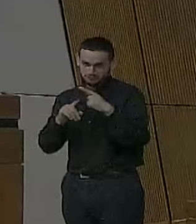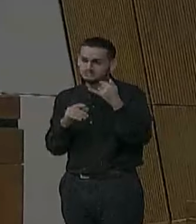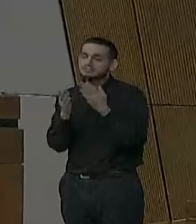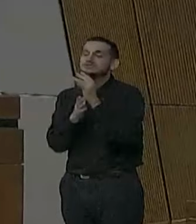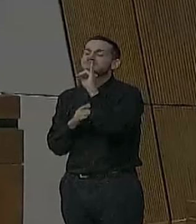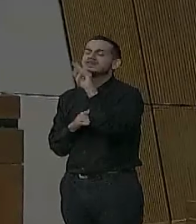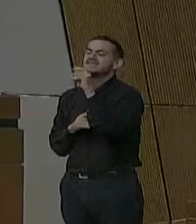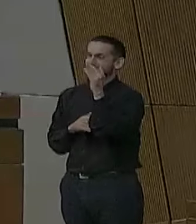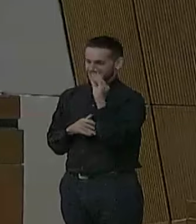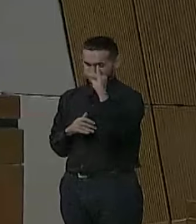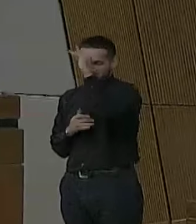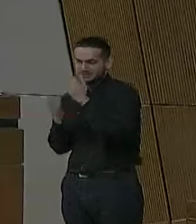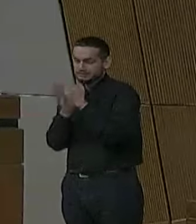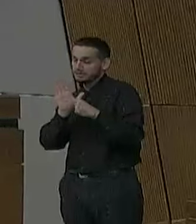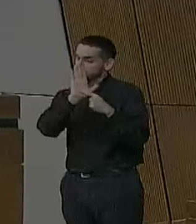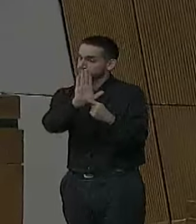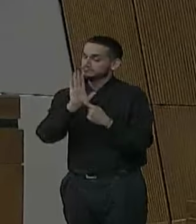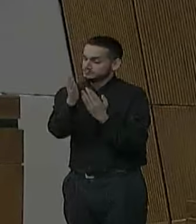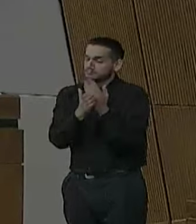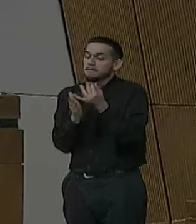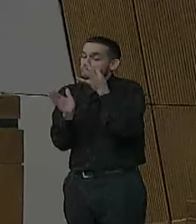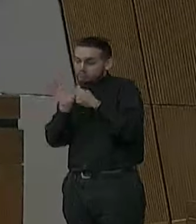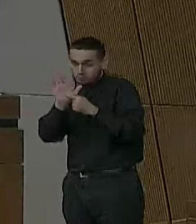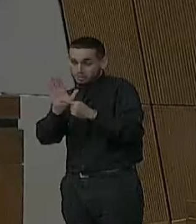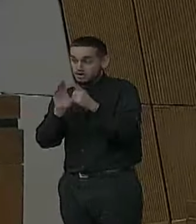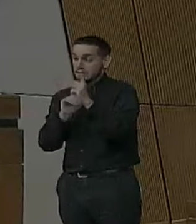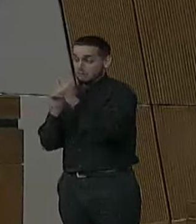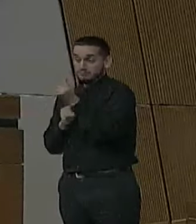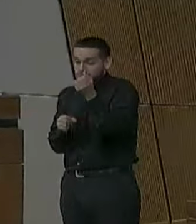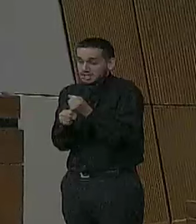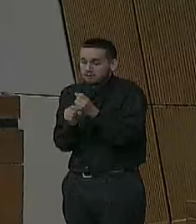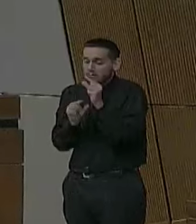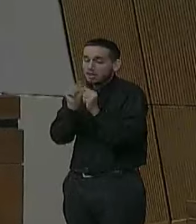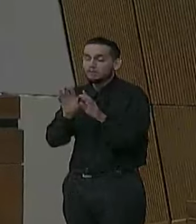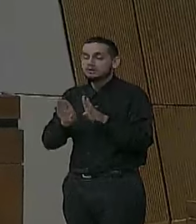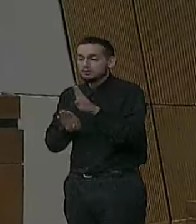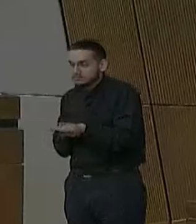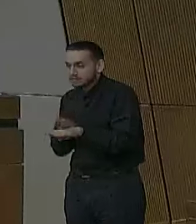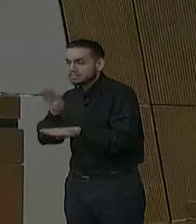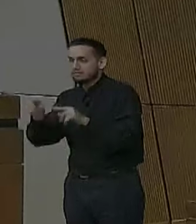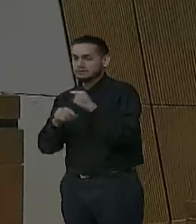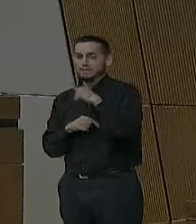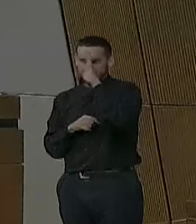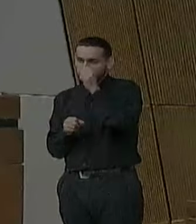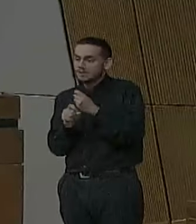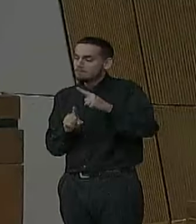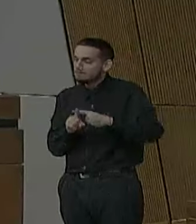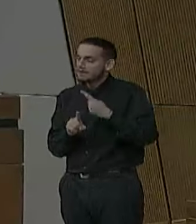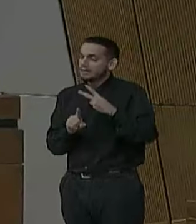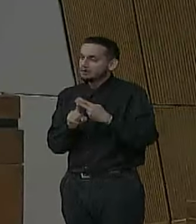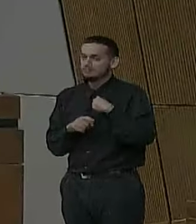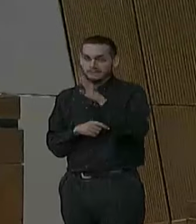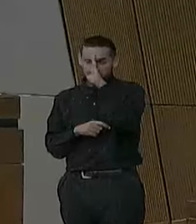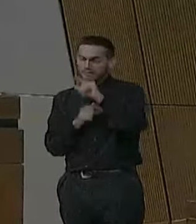y en el resto también, a medida que va creciendo profesionalmente. Entonces, tenemos también lo que